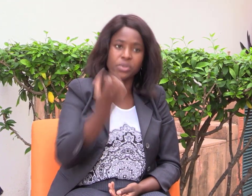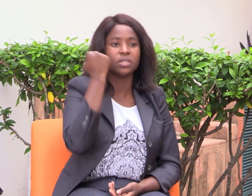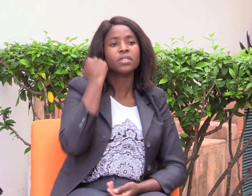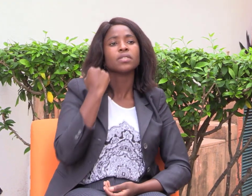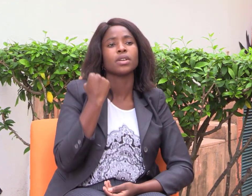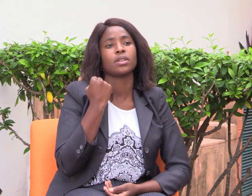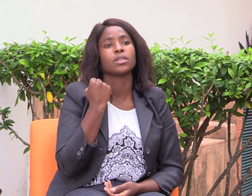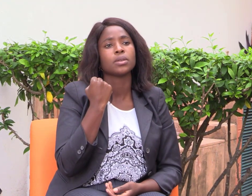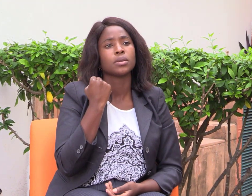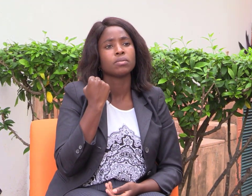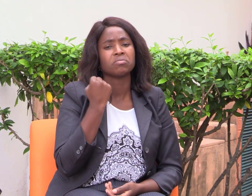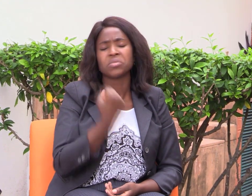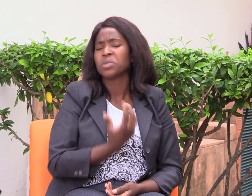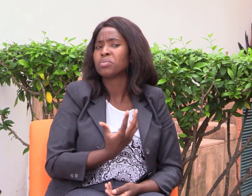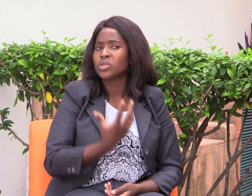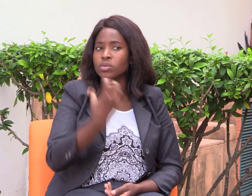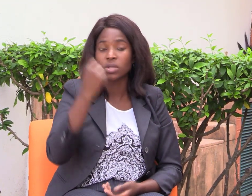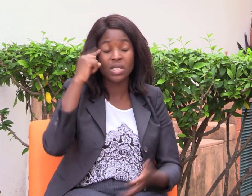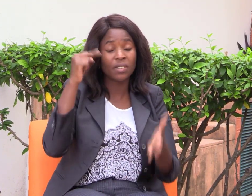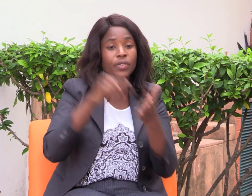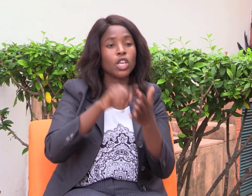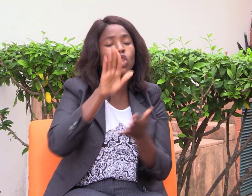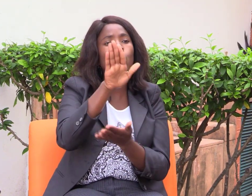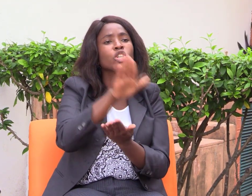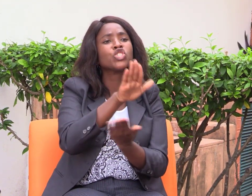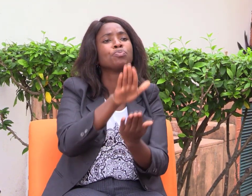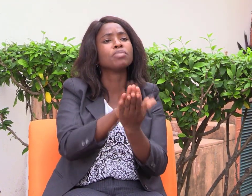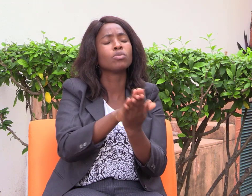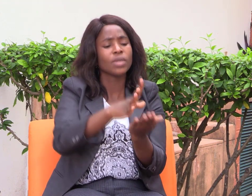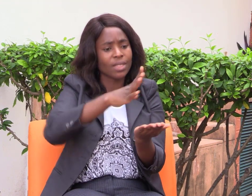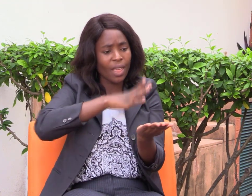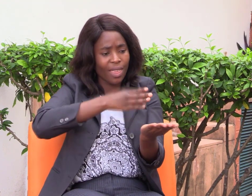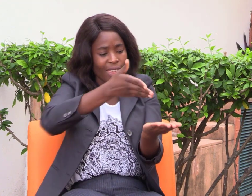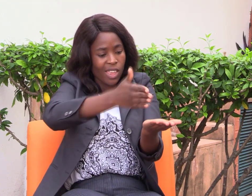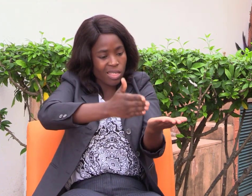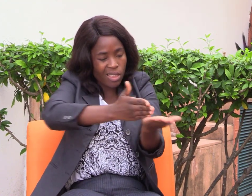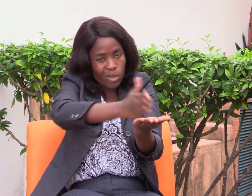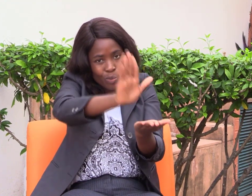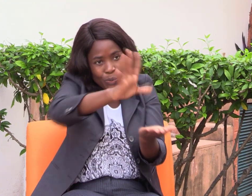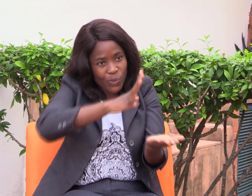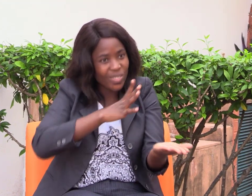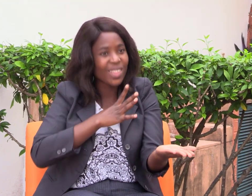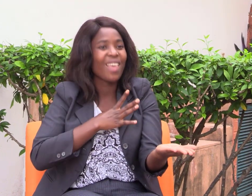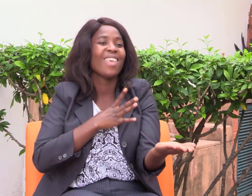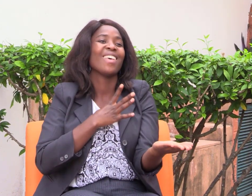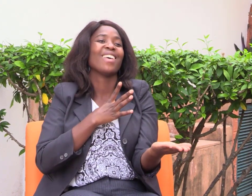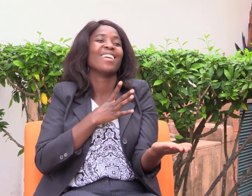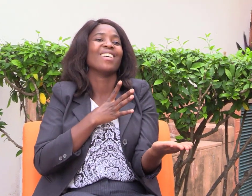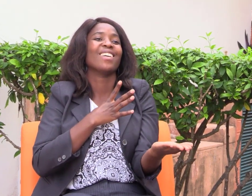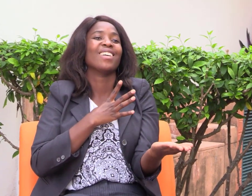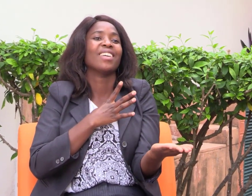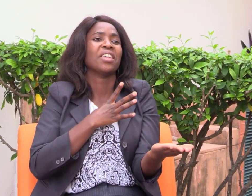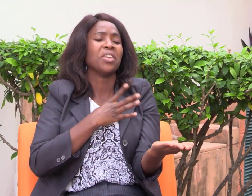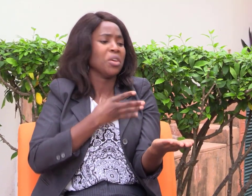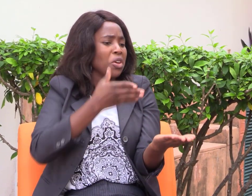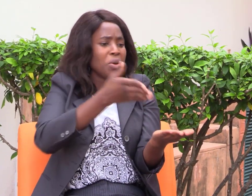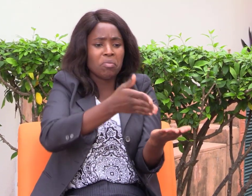problema não está com as pessoas com deficiência. As pessoas com deficiência podem fazer muita coisa. Elas podem ter o espaço para